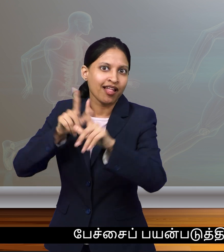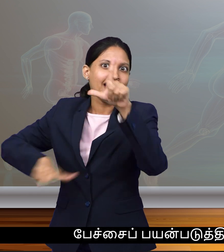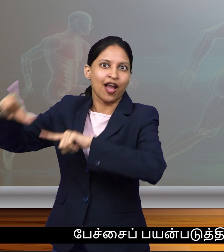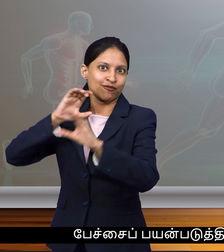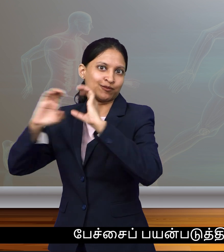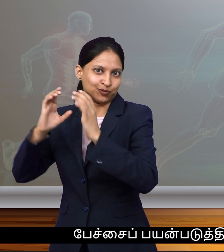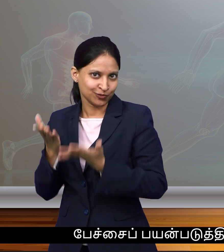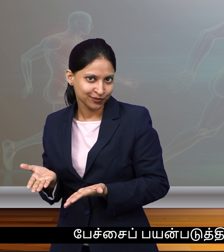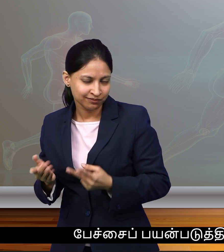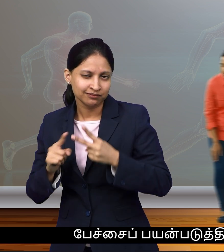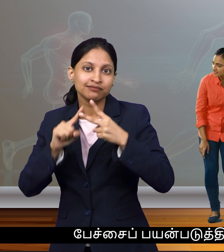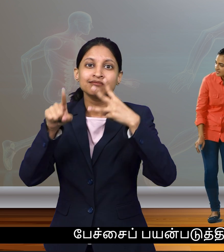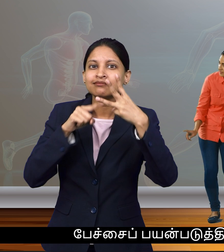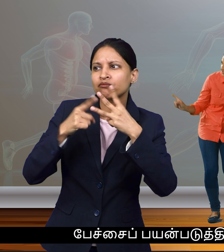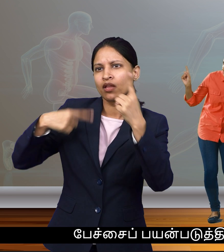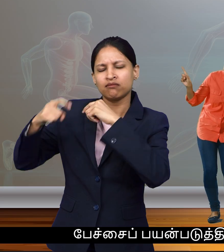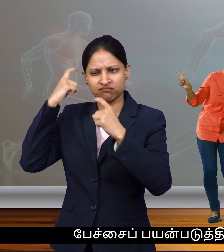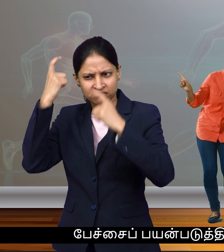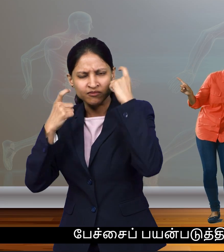நாம் தொடர்பு கொள்ளலாம்.